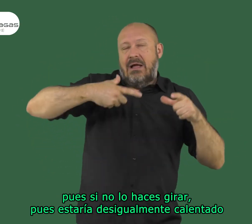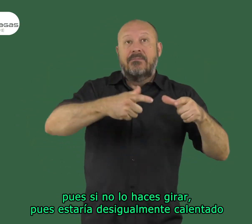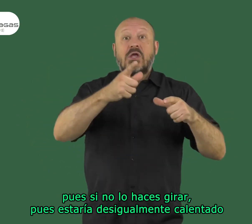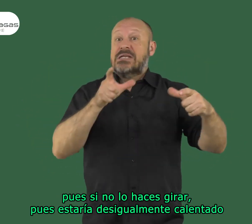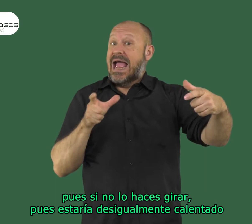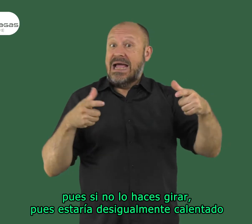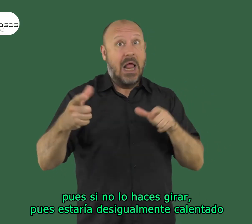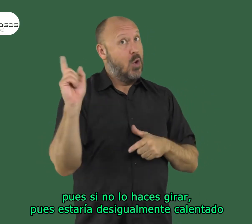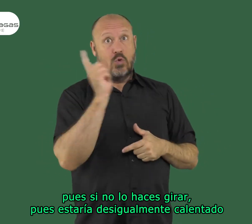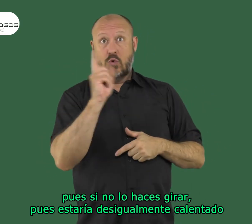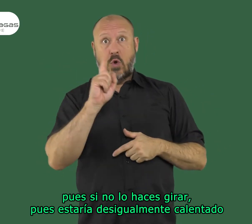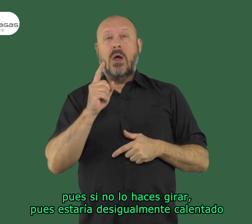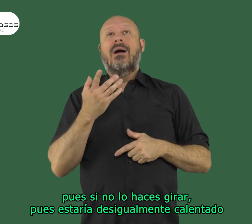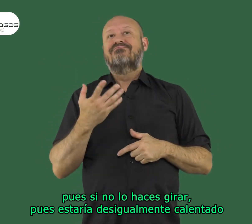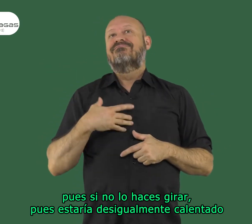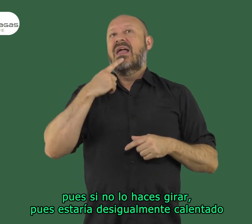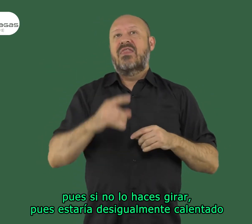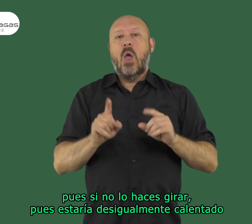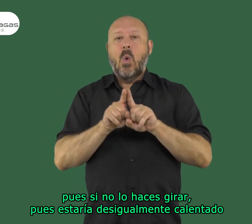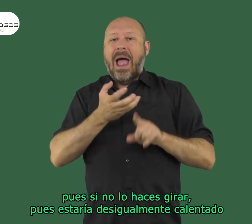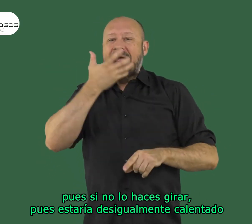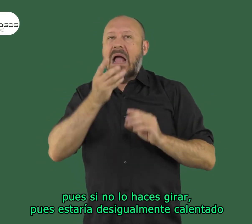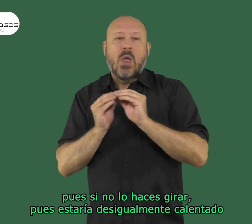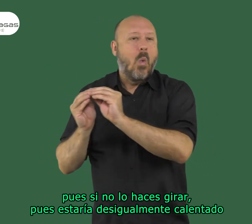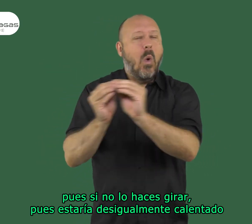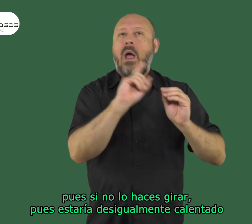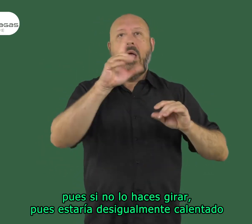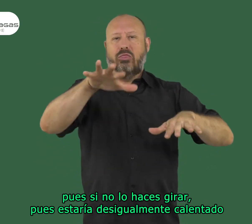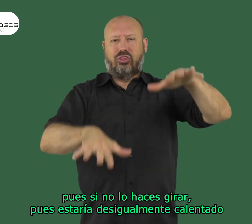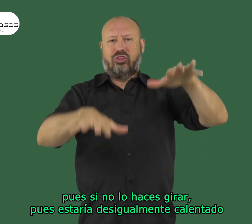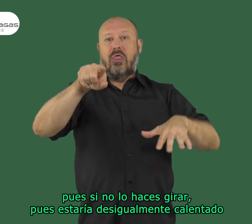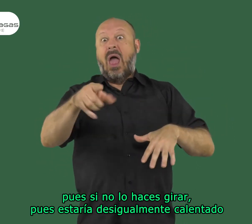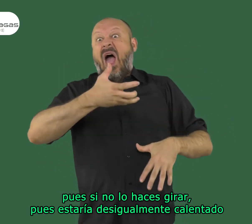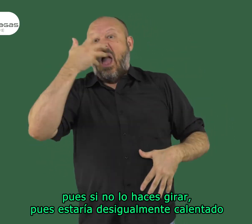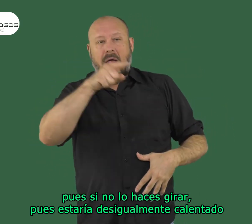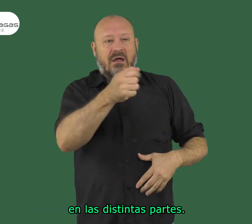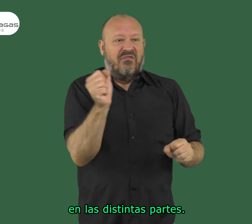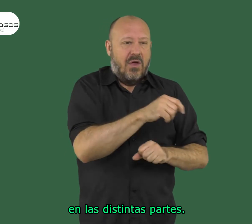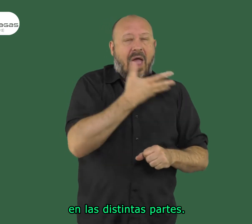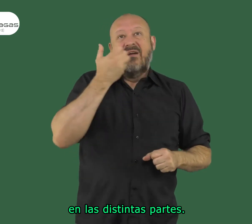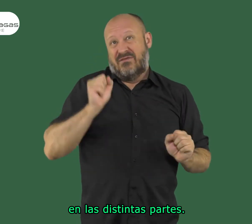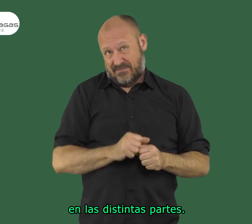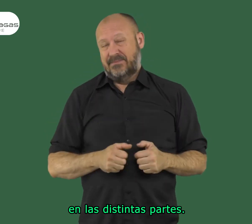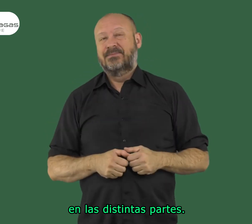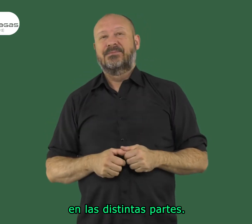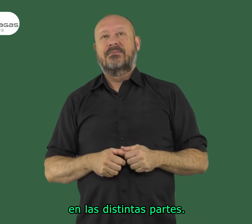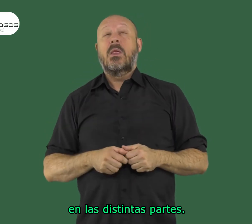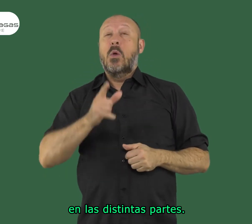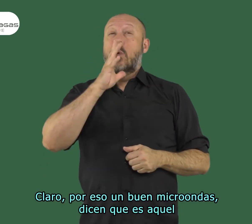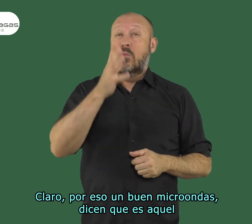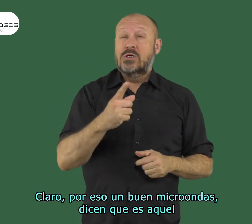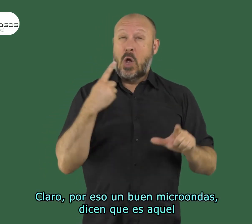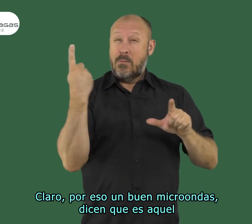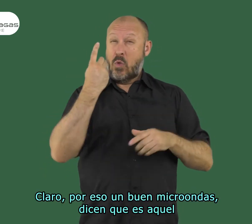pues si no lo hace girar, pues estaría desigualmente calentado en las distintas